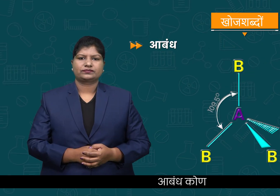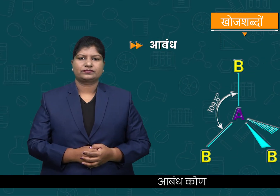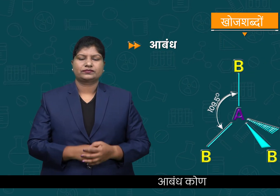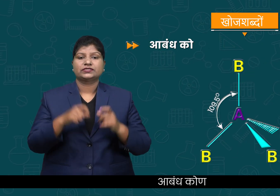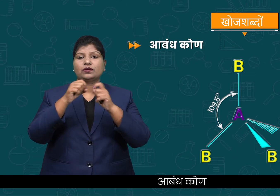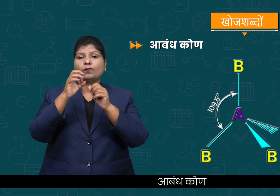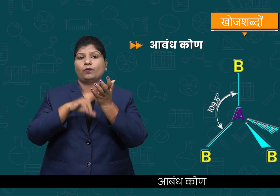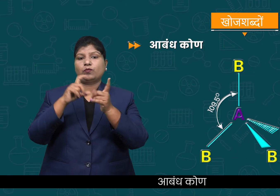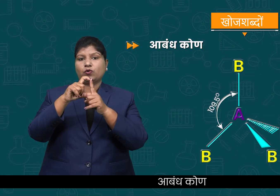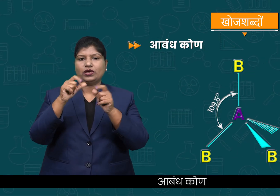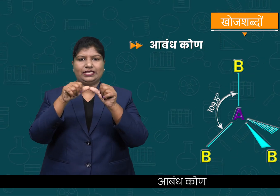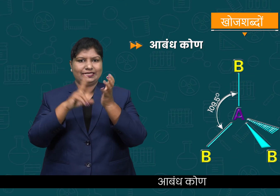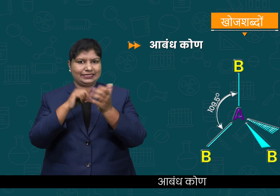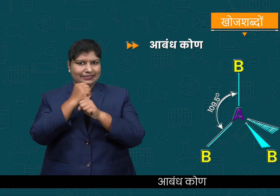आबंध कोण।